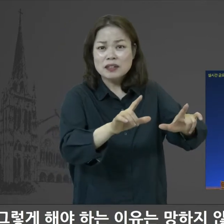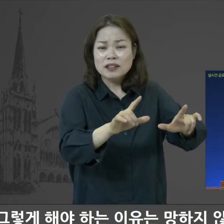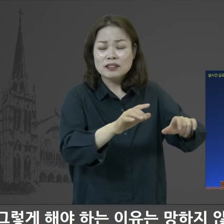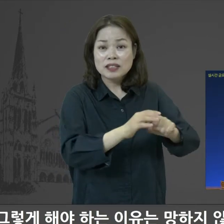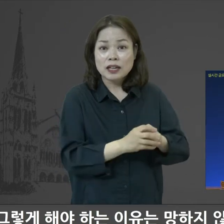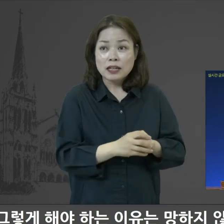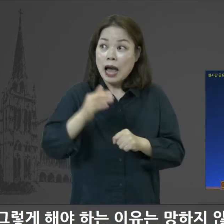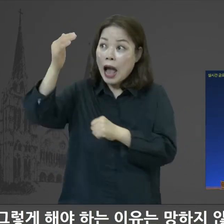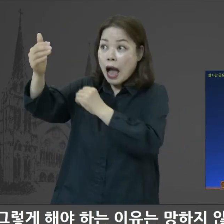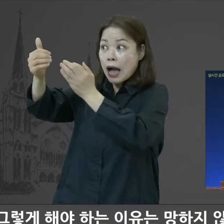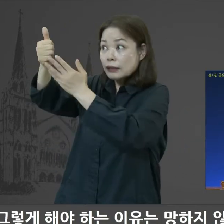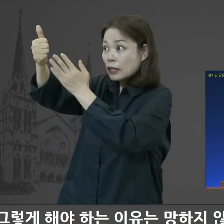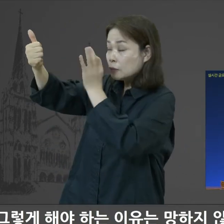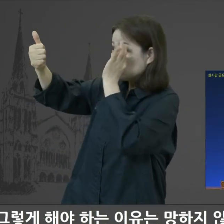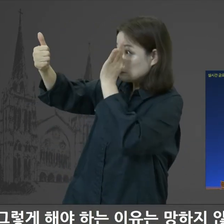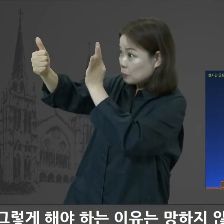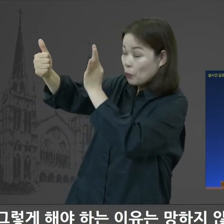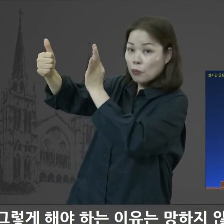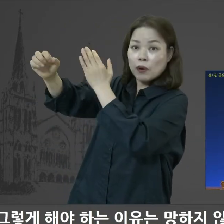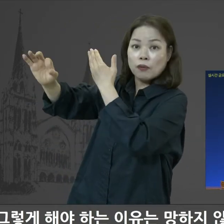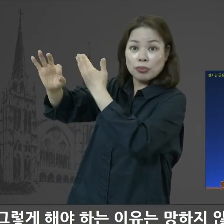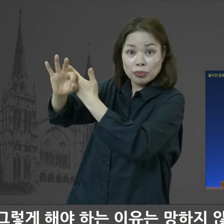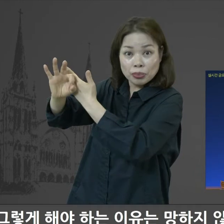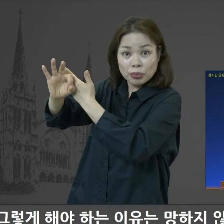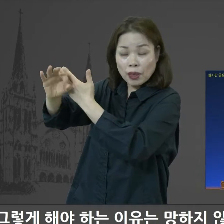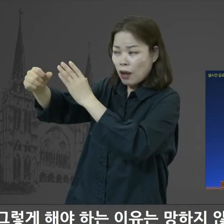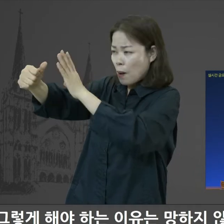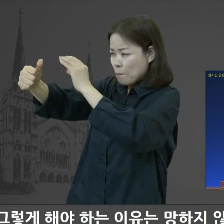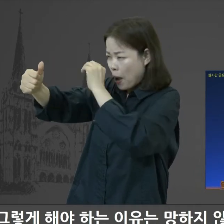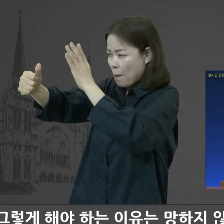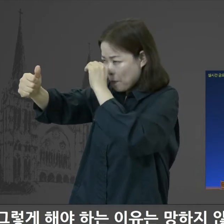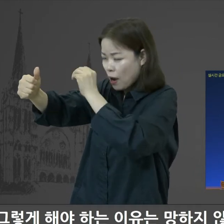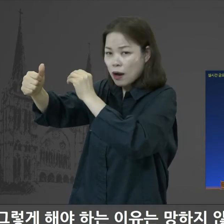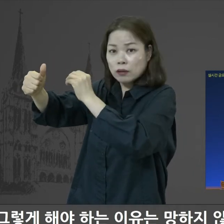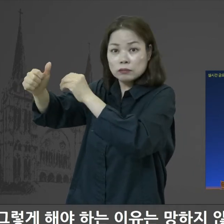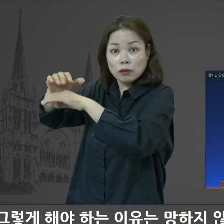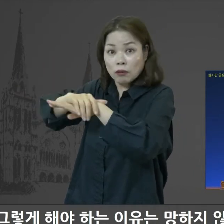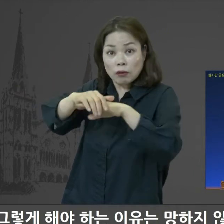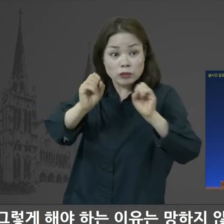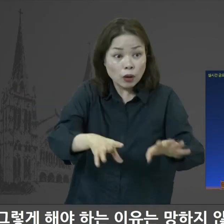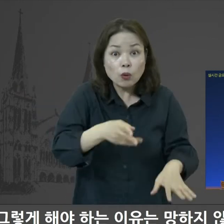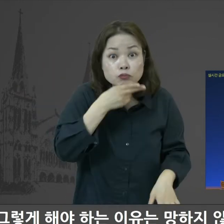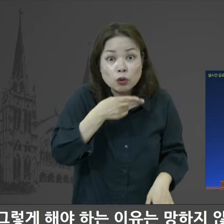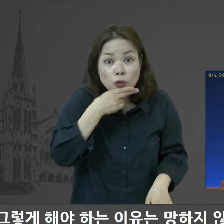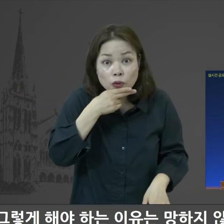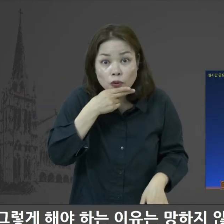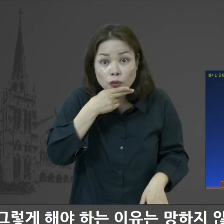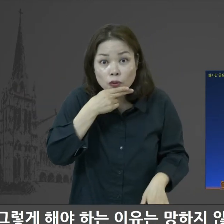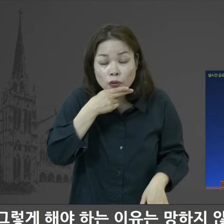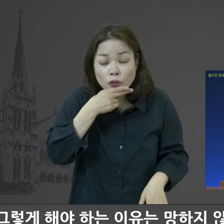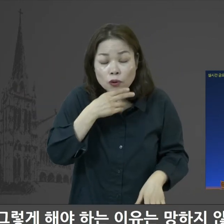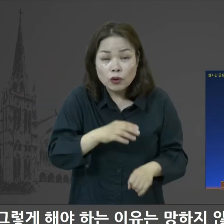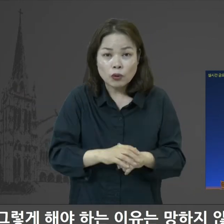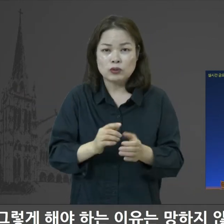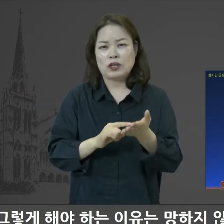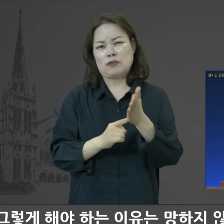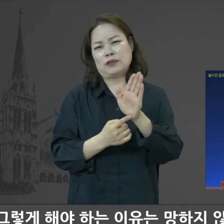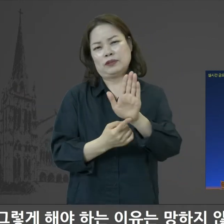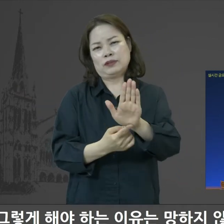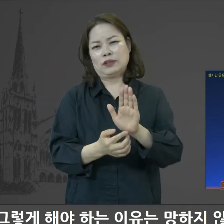근데 하나님 보고 신앙생활 하면 헛것을 안 붙들기 때문에 그 헛것을 안 붙드는 방법이 오늘 나와